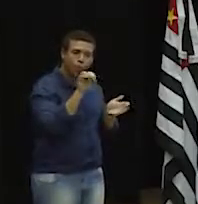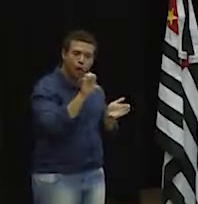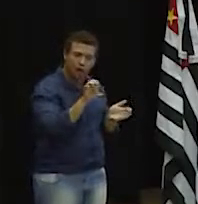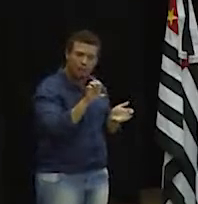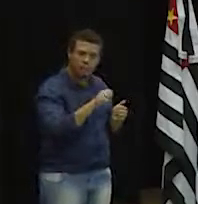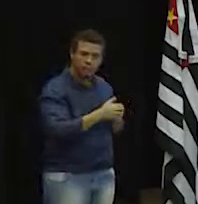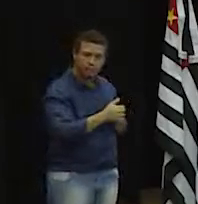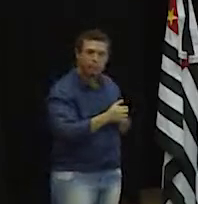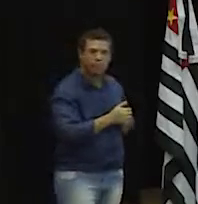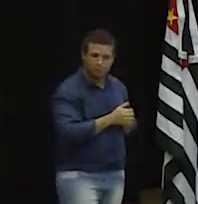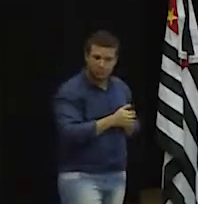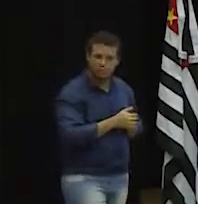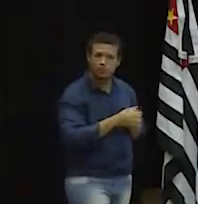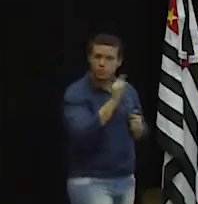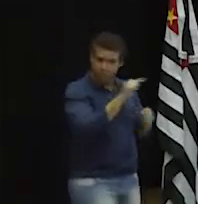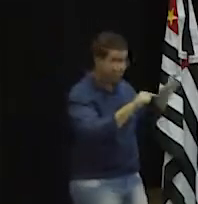a Fábula da Arca de Noé.